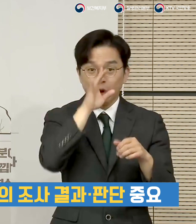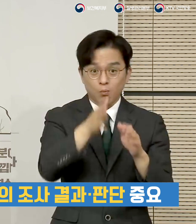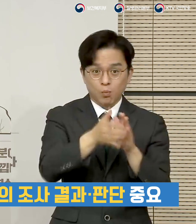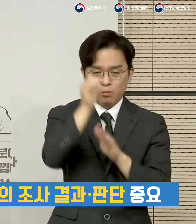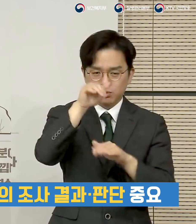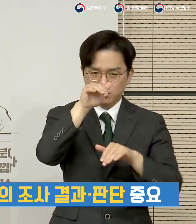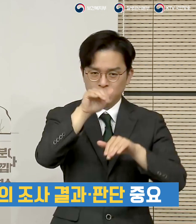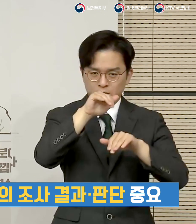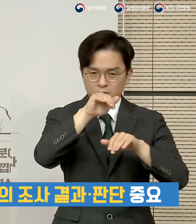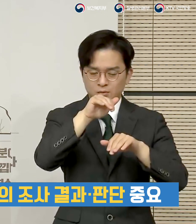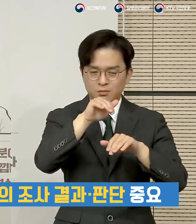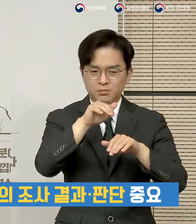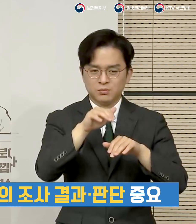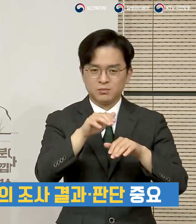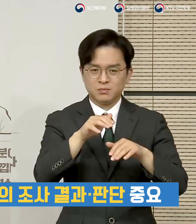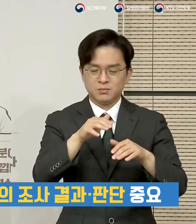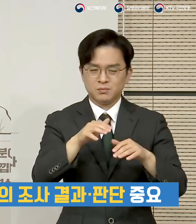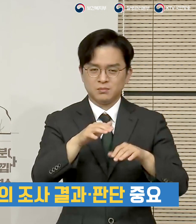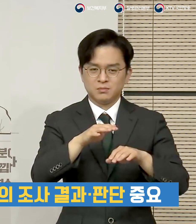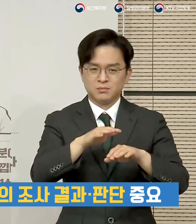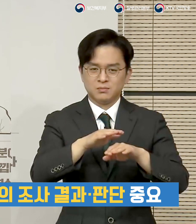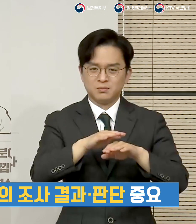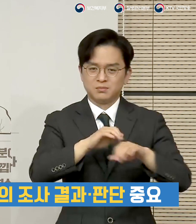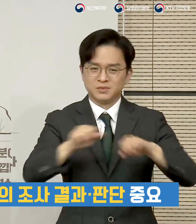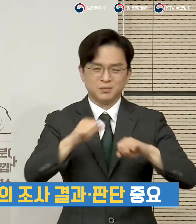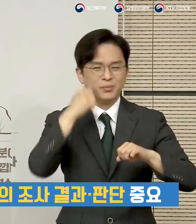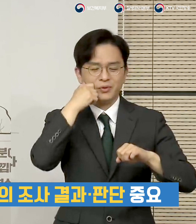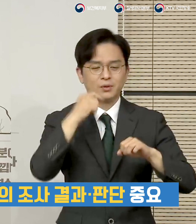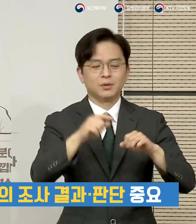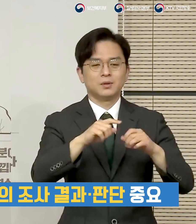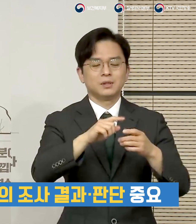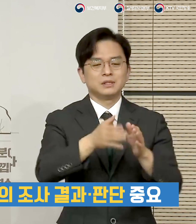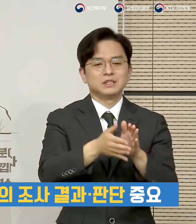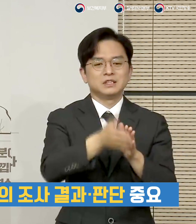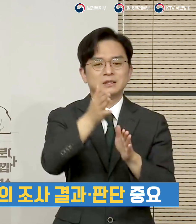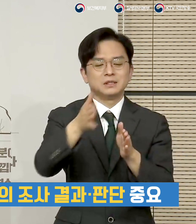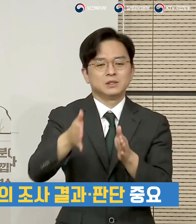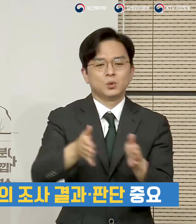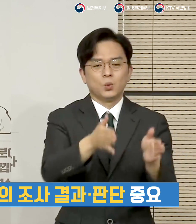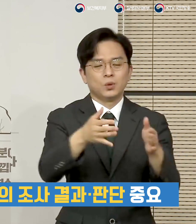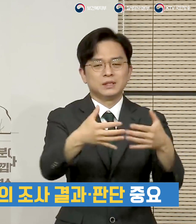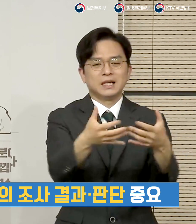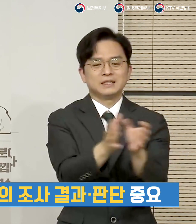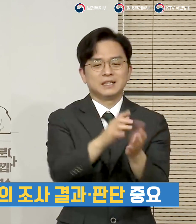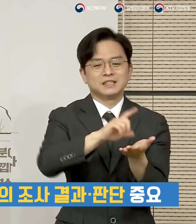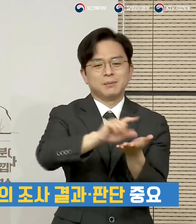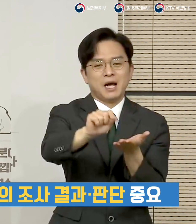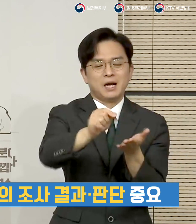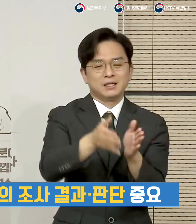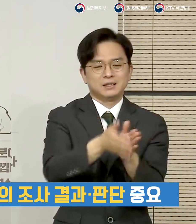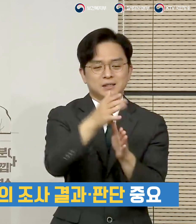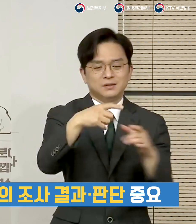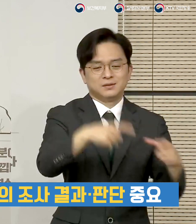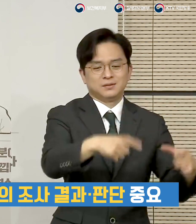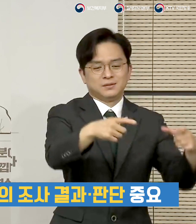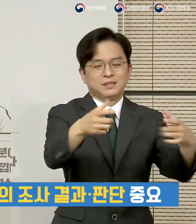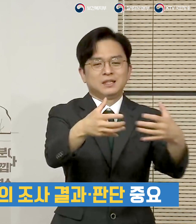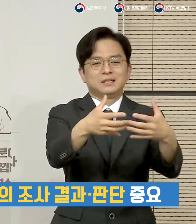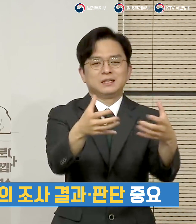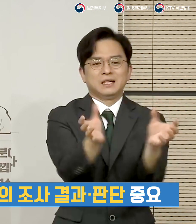설명드렸던 부분들은 비용의 분담 부분들 때문에 그런 게 아니라 그 위반의 정도를